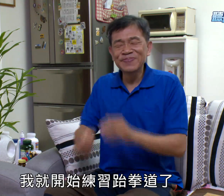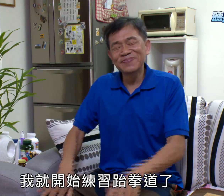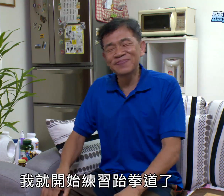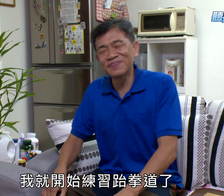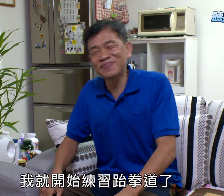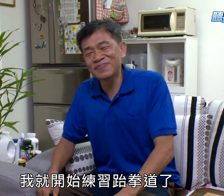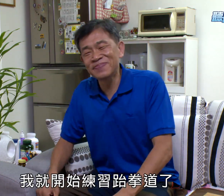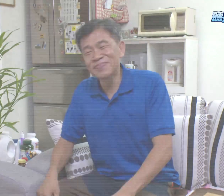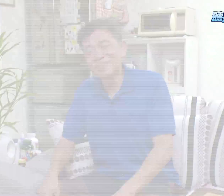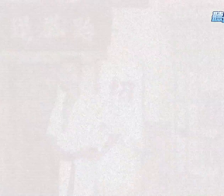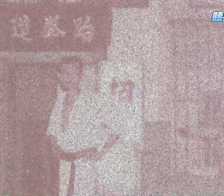拳道了。